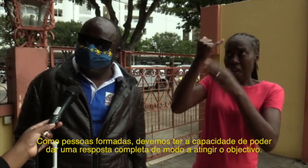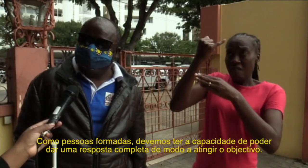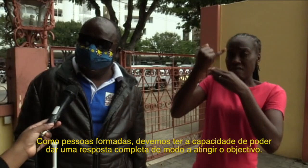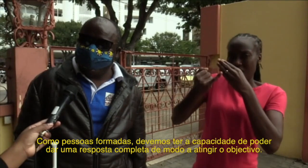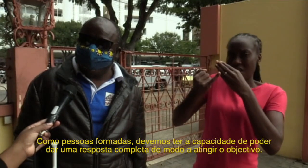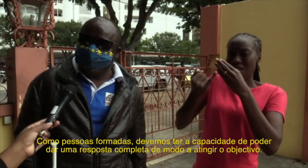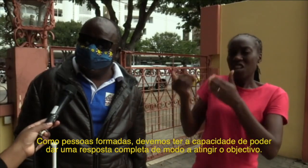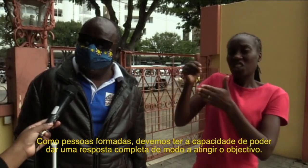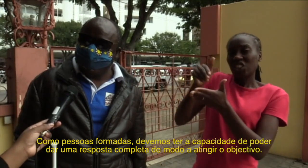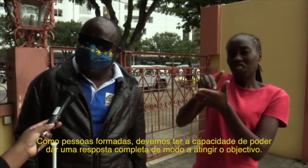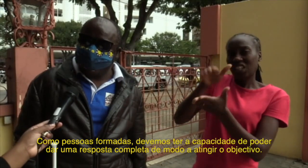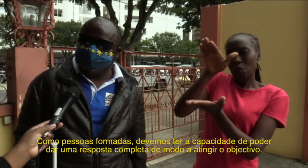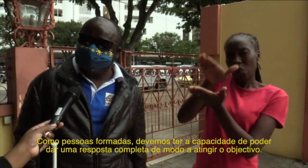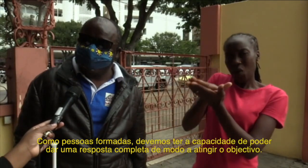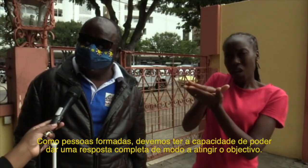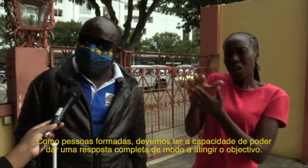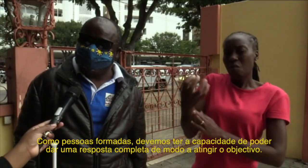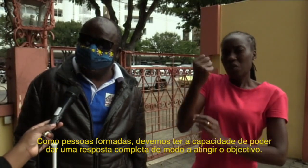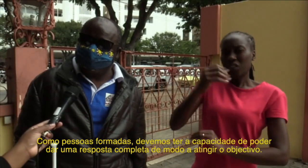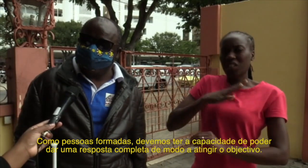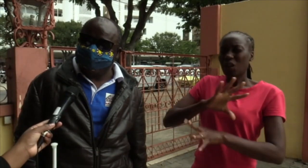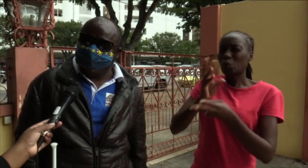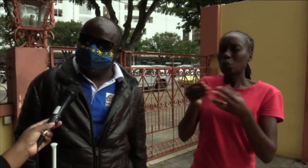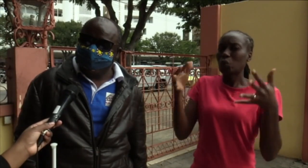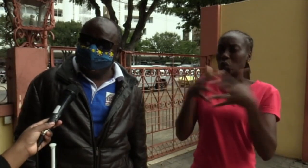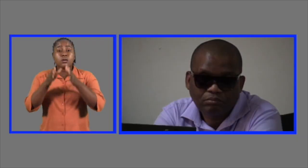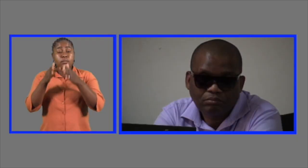completa do modo a atingir o objetivo